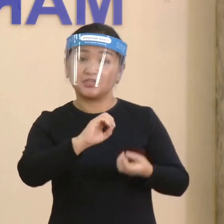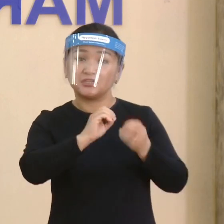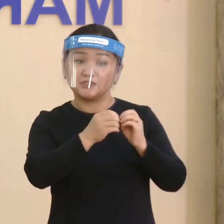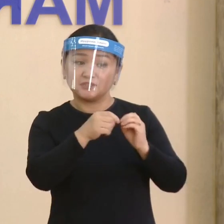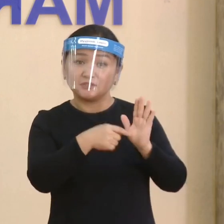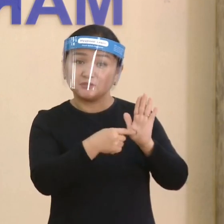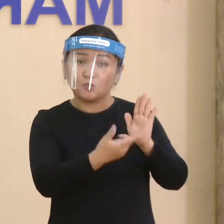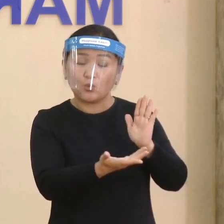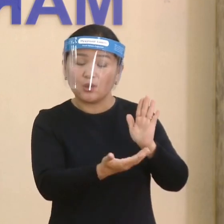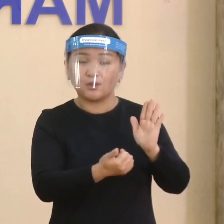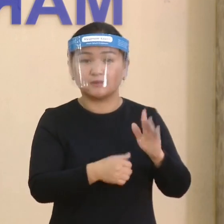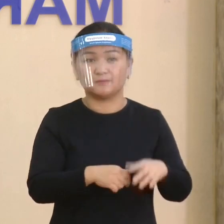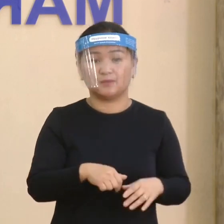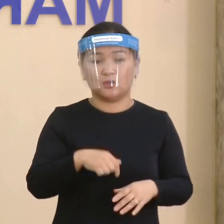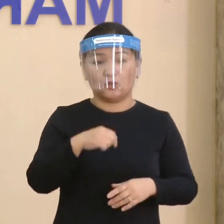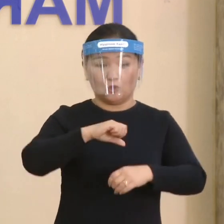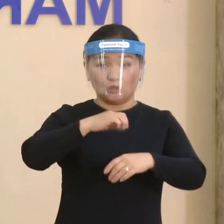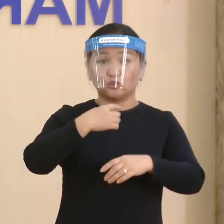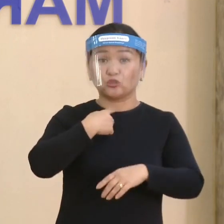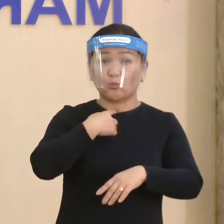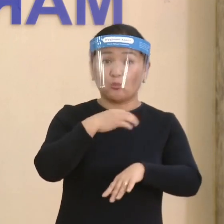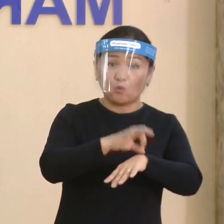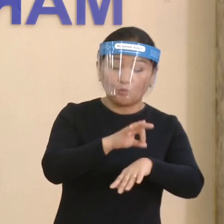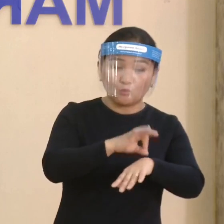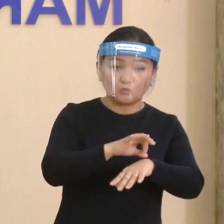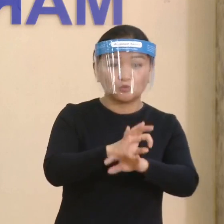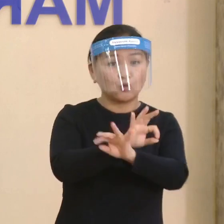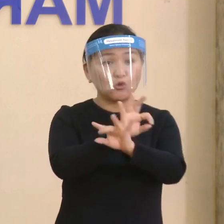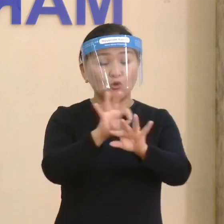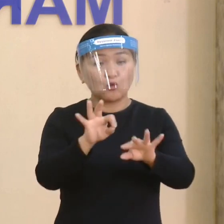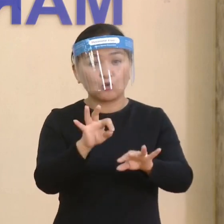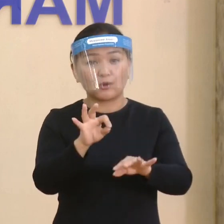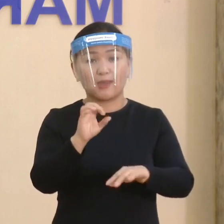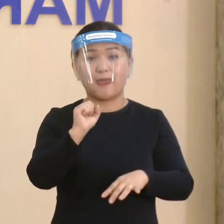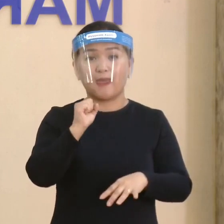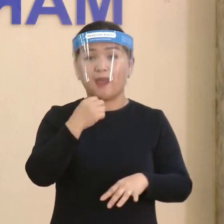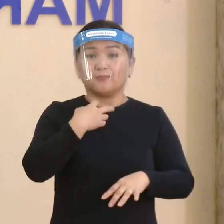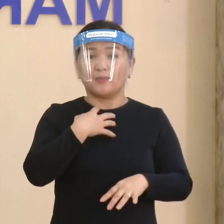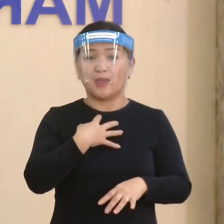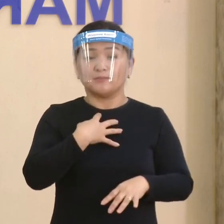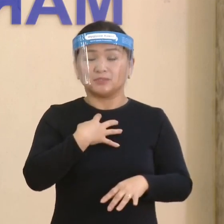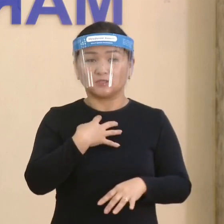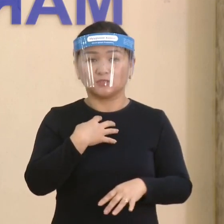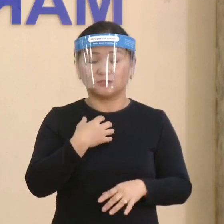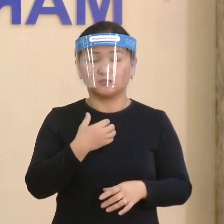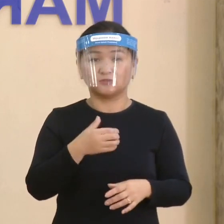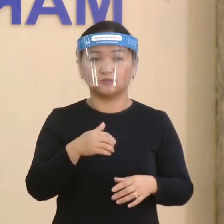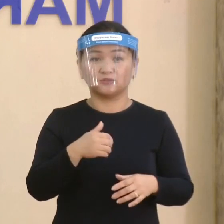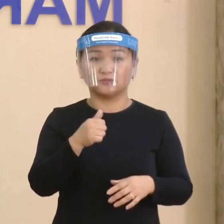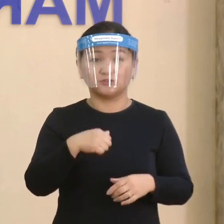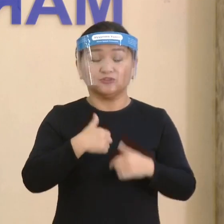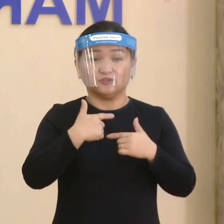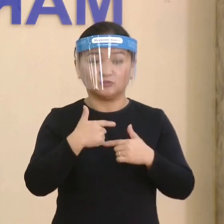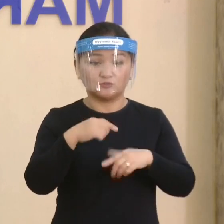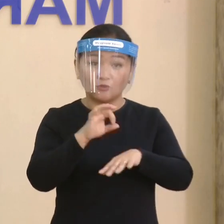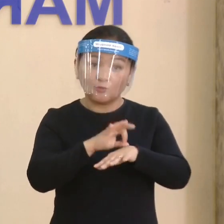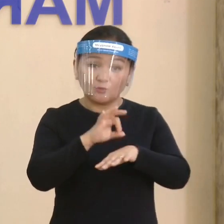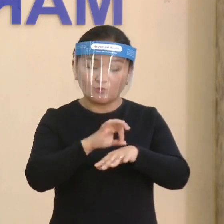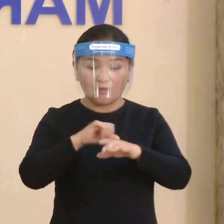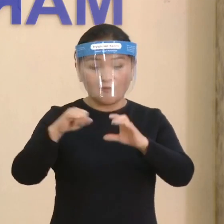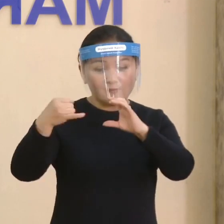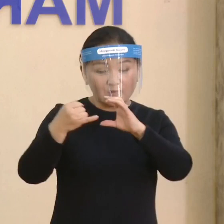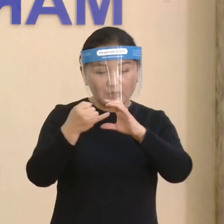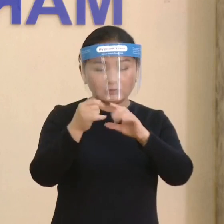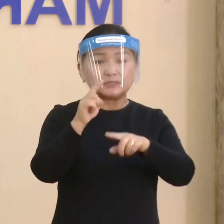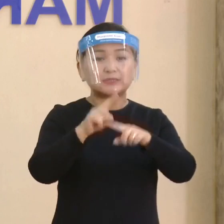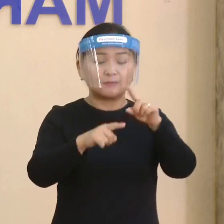байгаа шинжилгээнүүдүүд бол томоо болон томоо төс өвчин амьсгалын замын цочмын хүн талбарыг үүсгэгч вирусүүдийг үүсгэдэг. Тэр